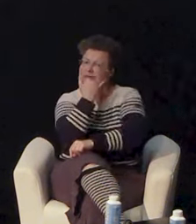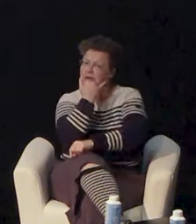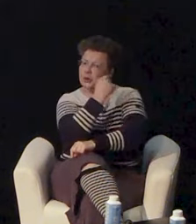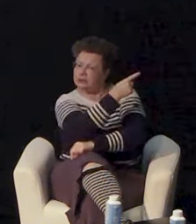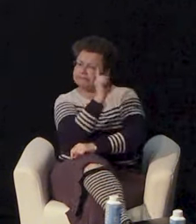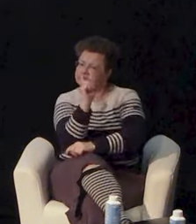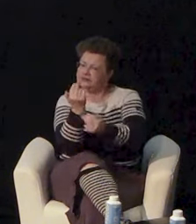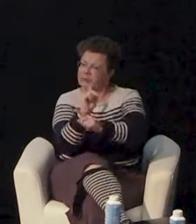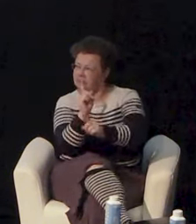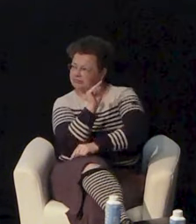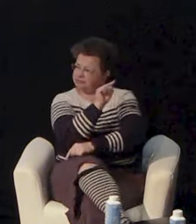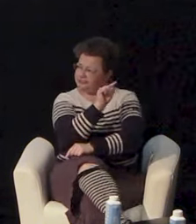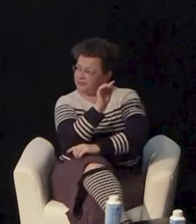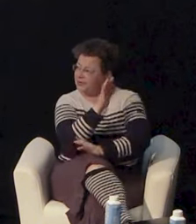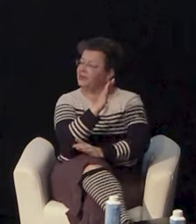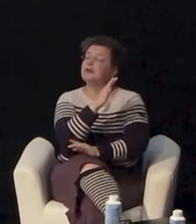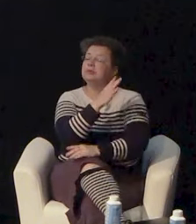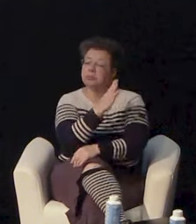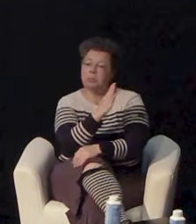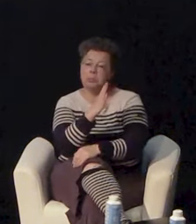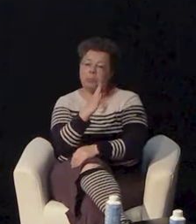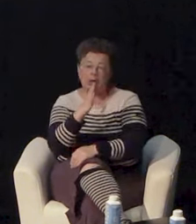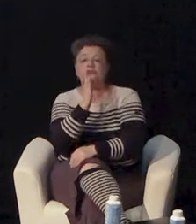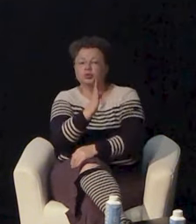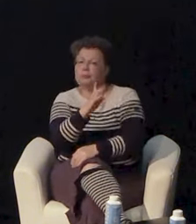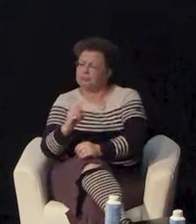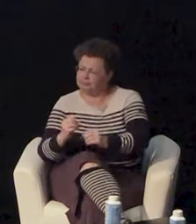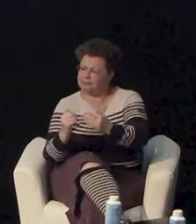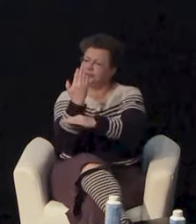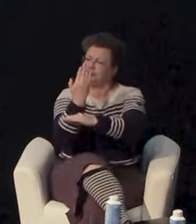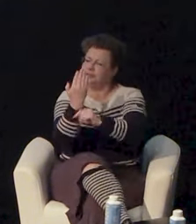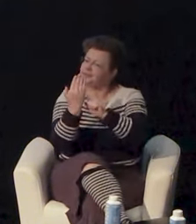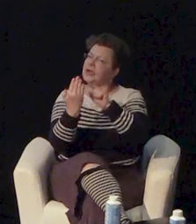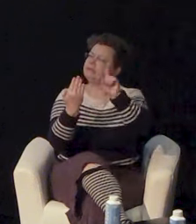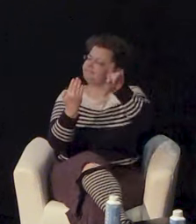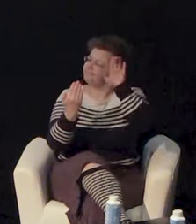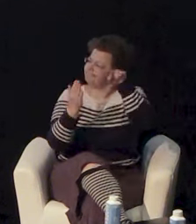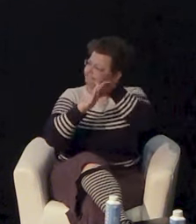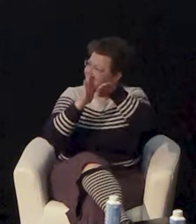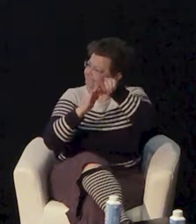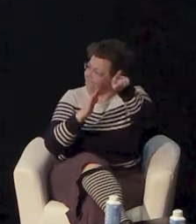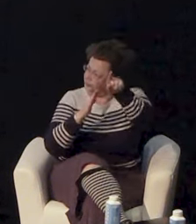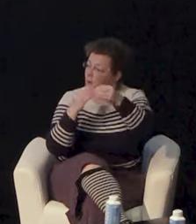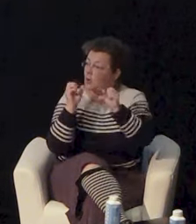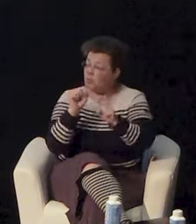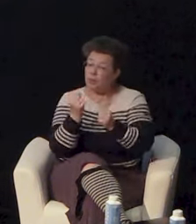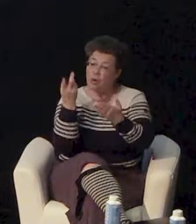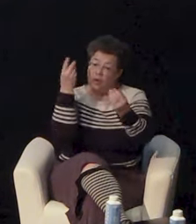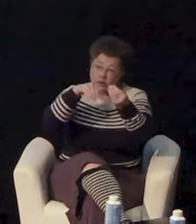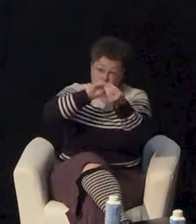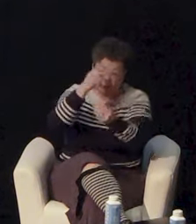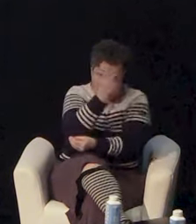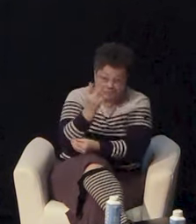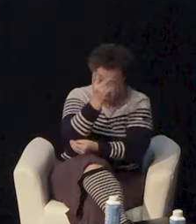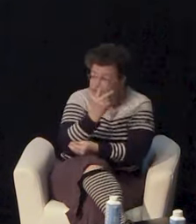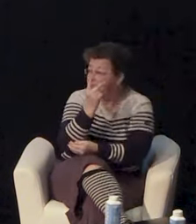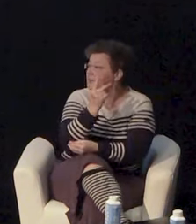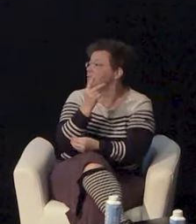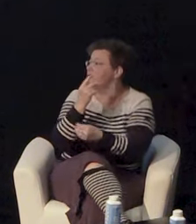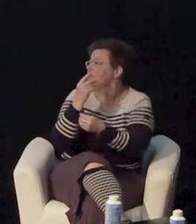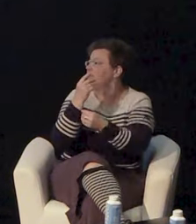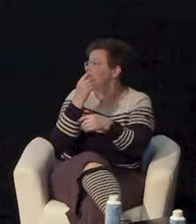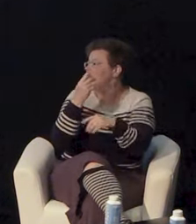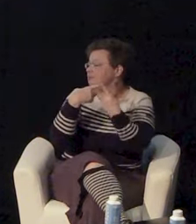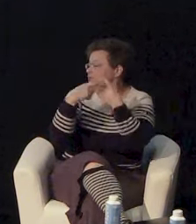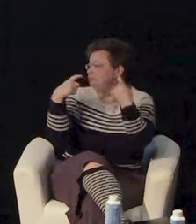et où l'étudiant peut ouvrir une deuxième fenêtre sur le même support et dans la même langue. Du coup,